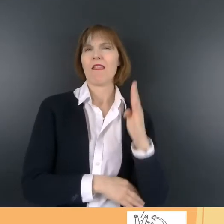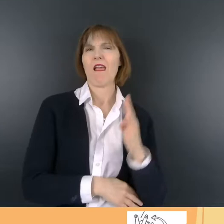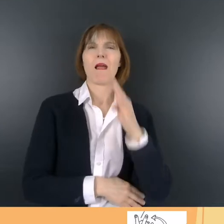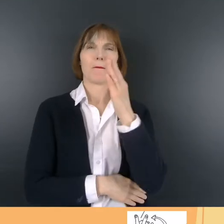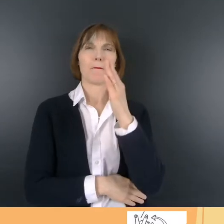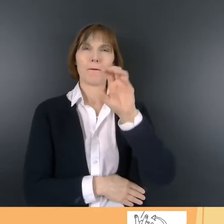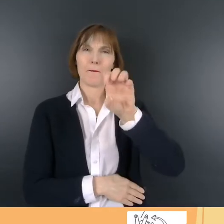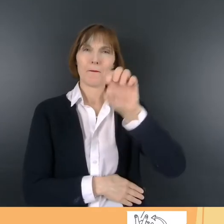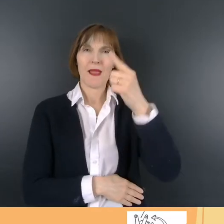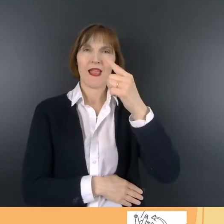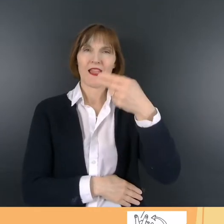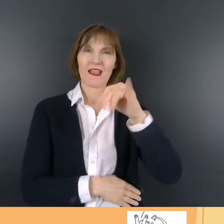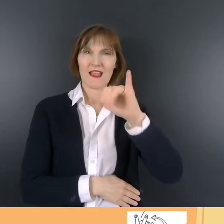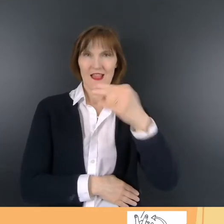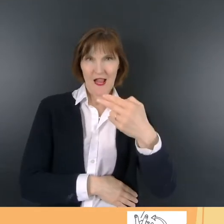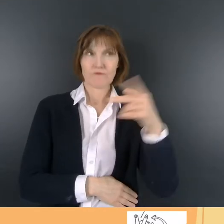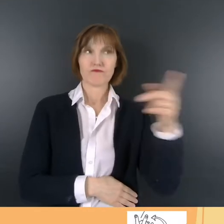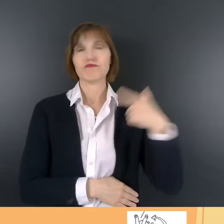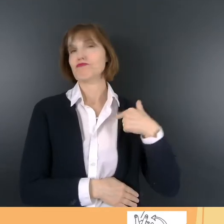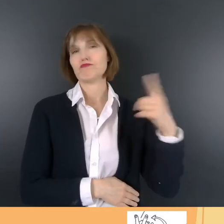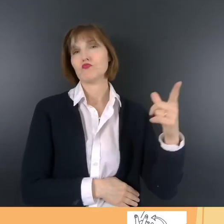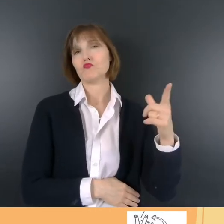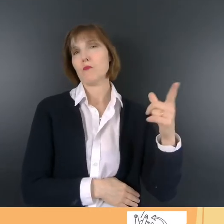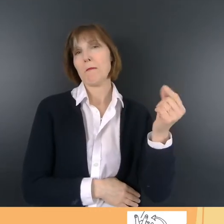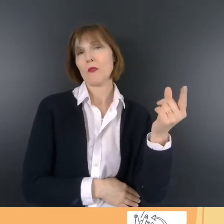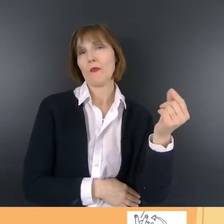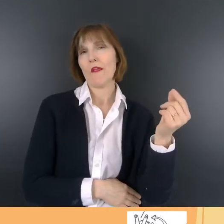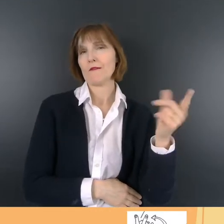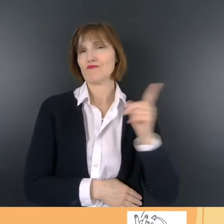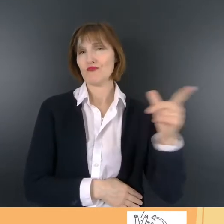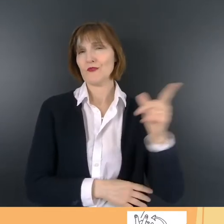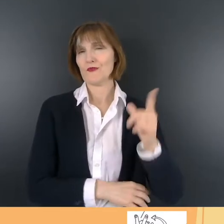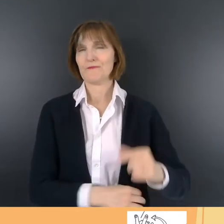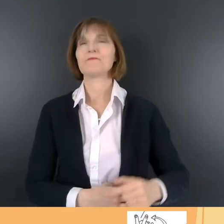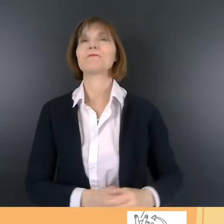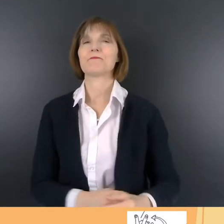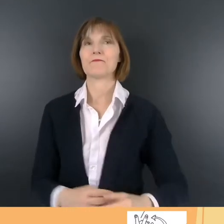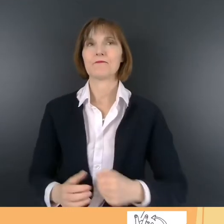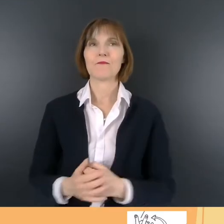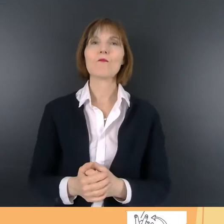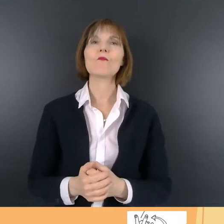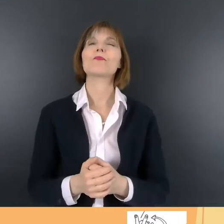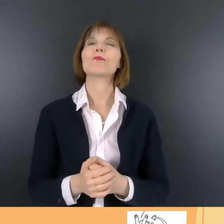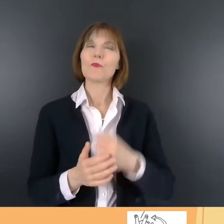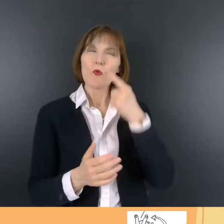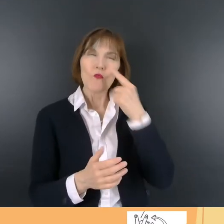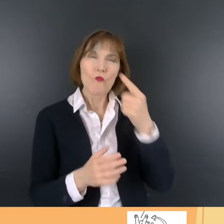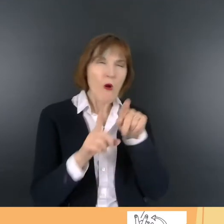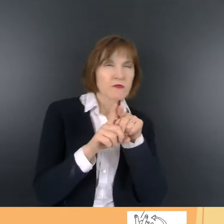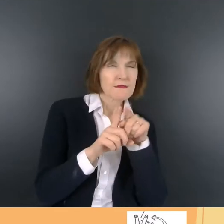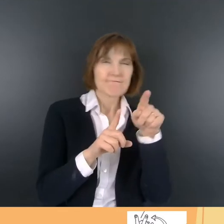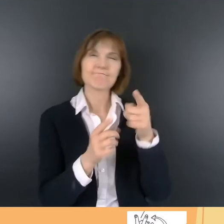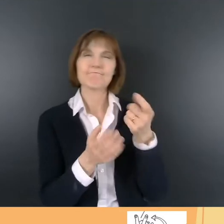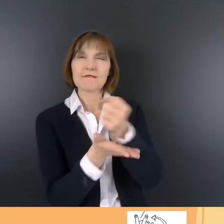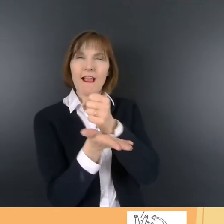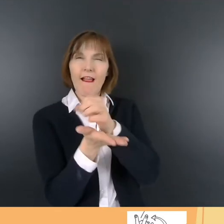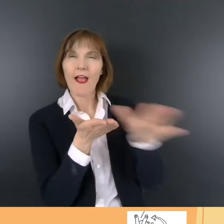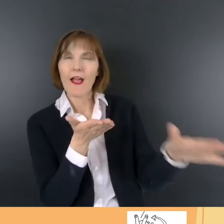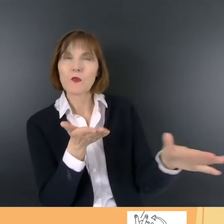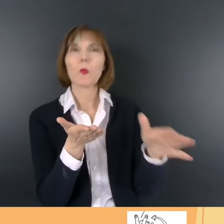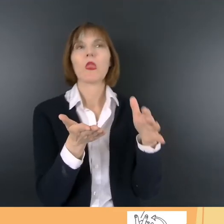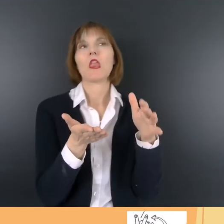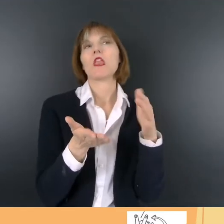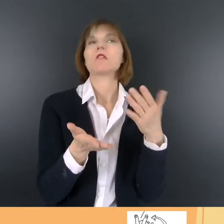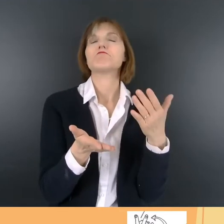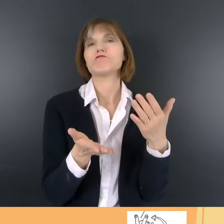on collabore, très bien. Ensuite, il y a, alors ici aussi c'est gratuit, j'ai mis gratuit parce